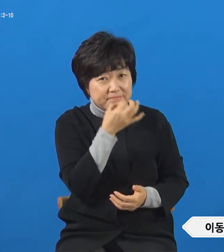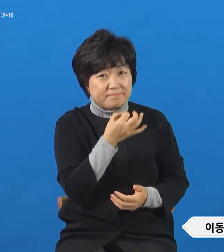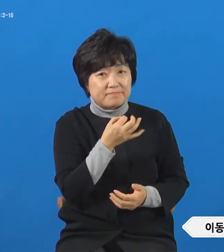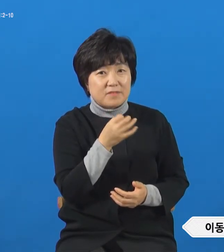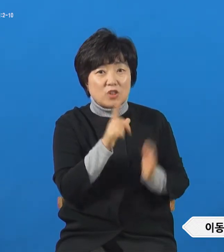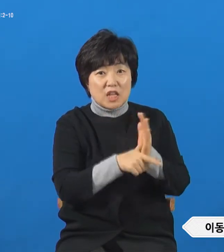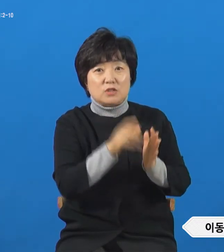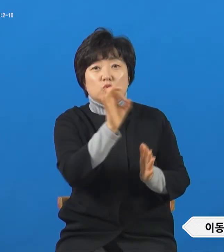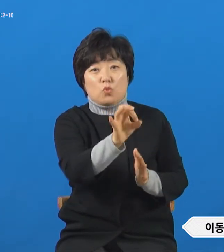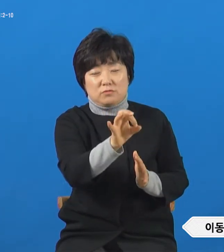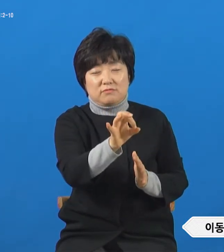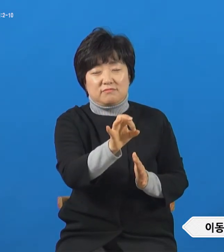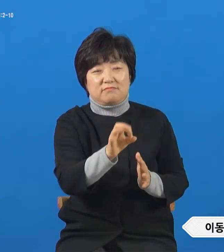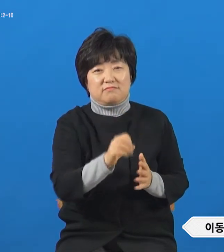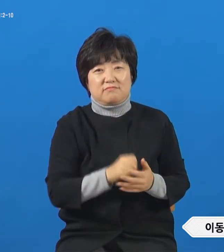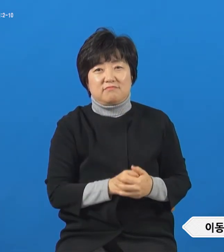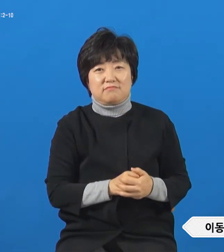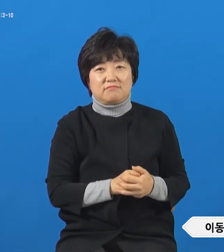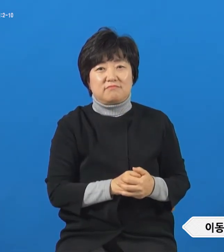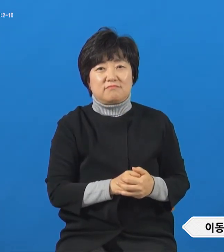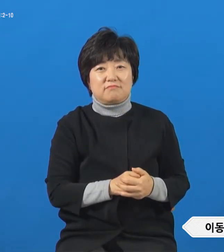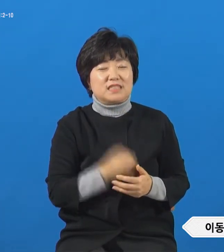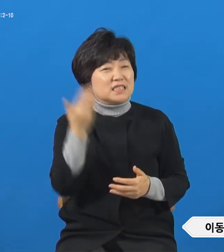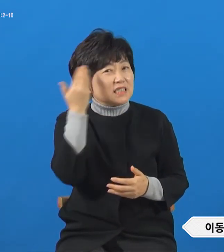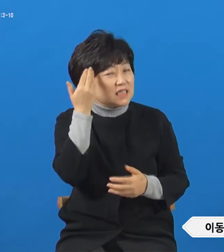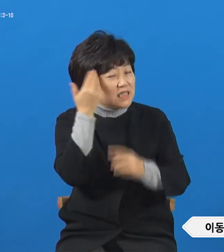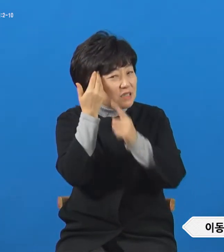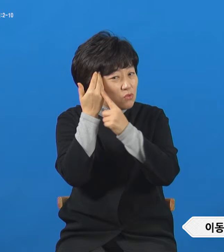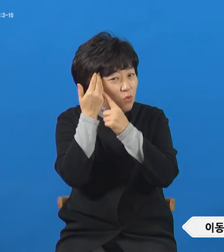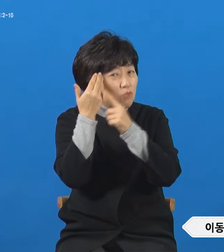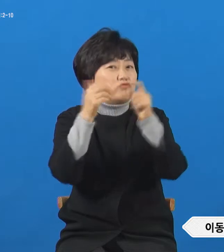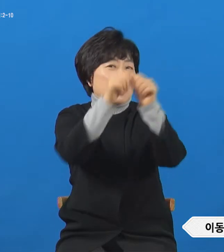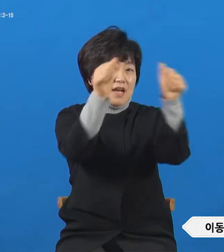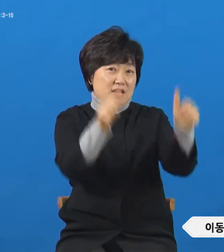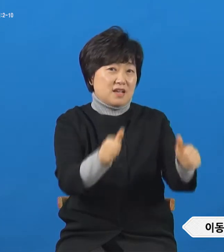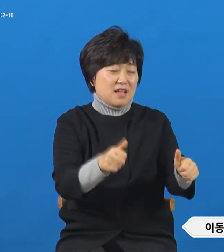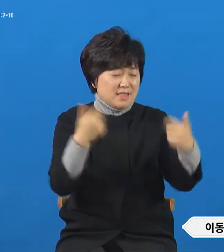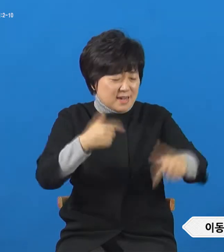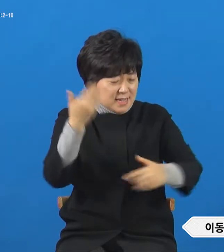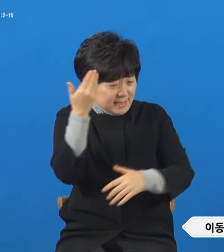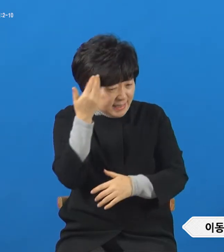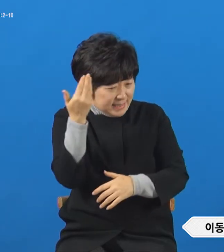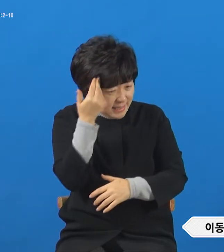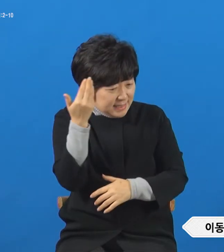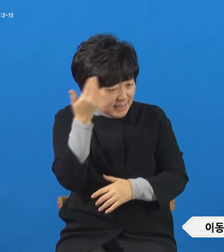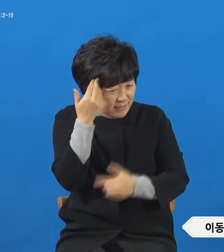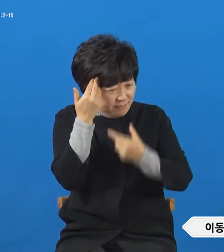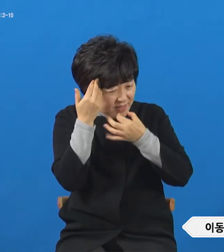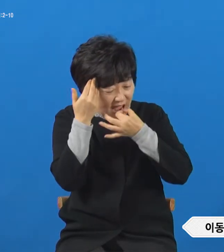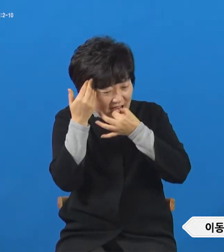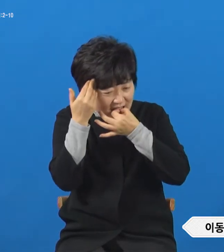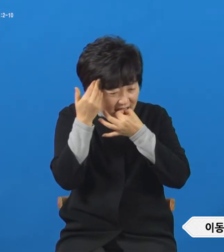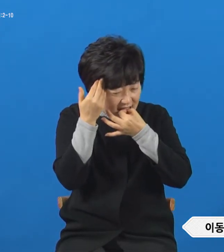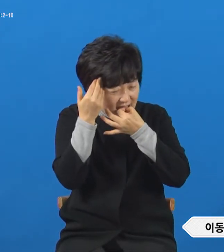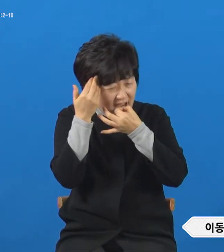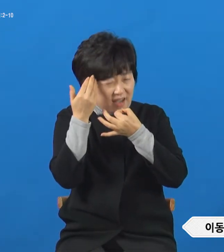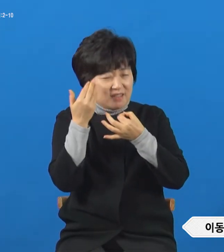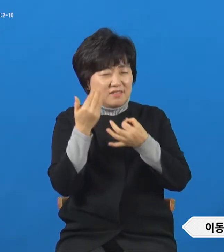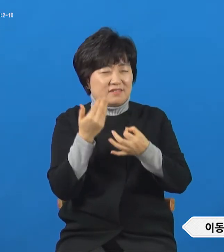돈이 우상입니다. 많은 경우 지식도 우상이 될 수 있어요. 늘 지식에 대한 욕망으로 가득 차 있다면.